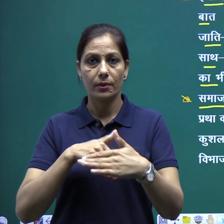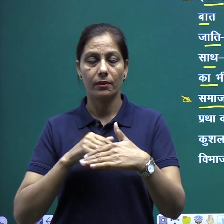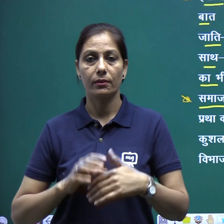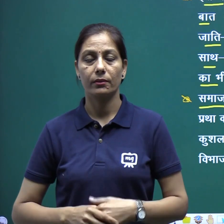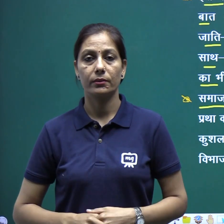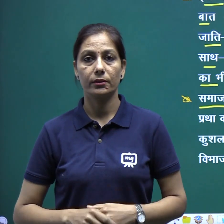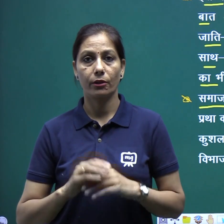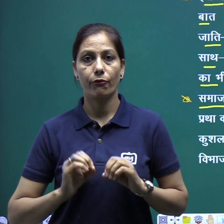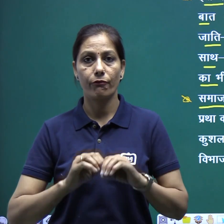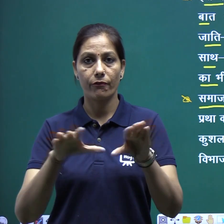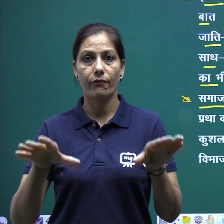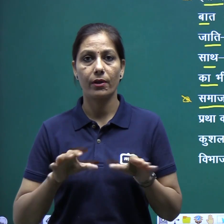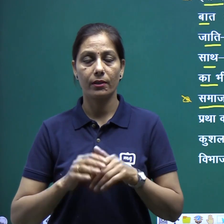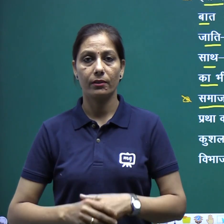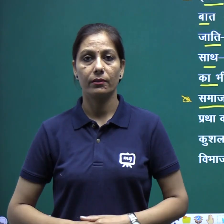प्रचलित